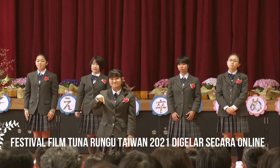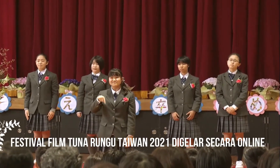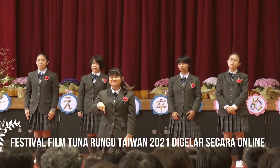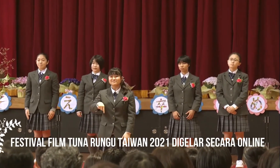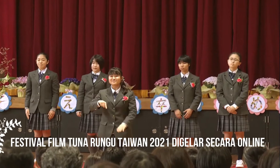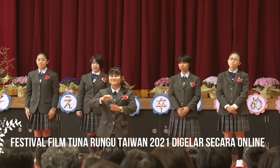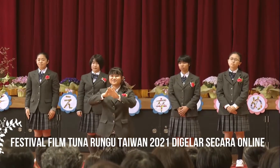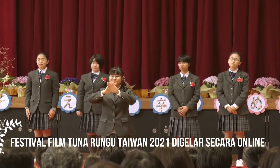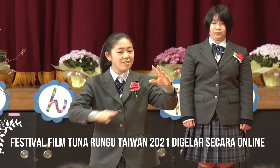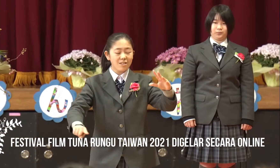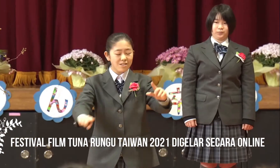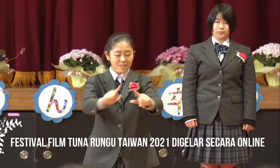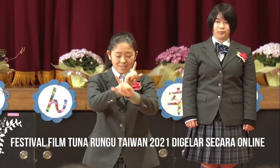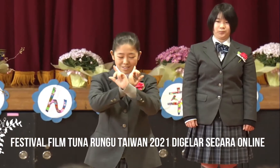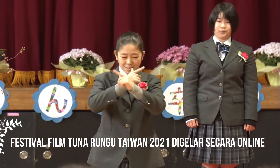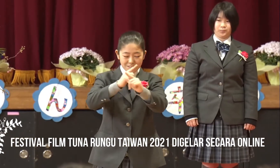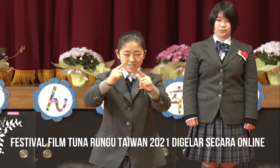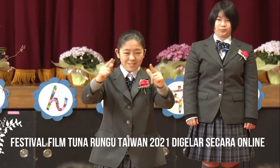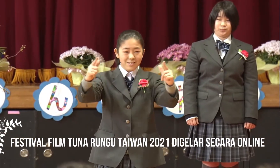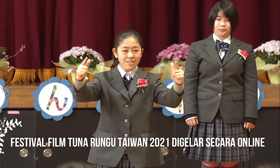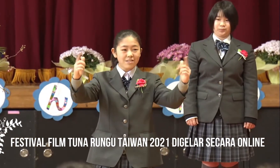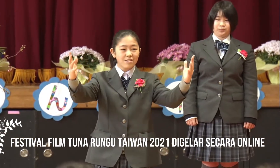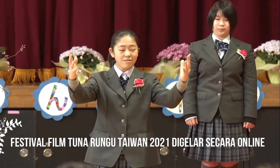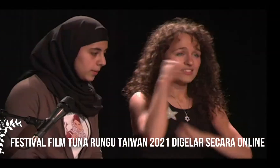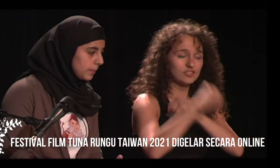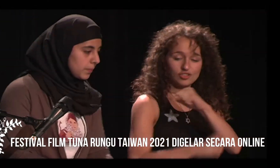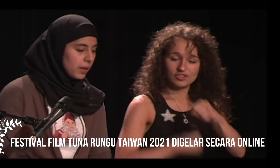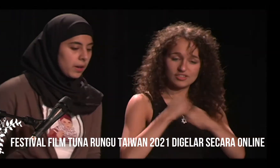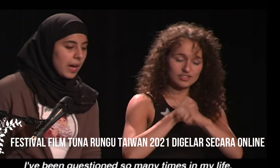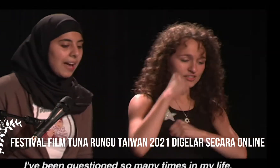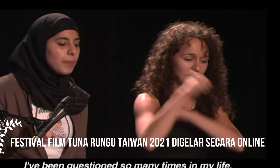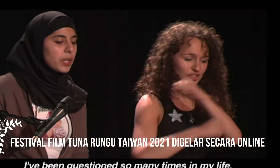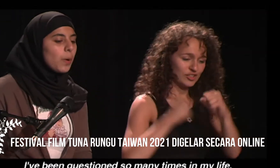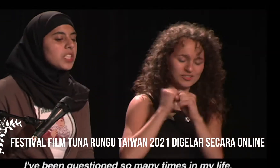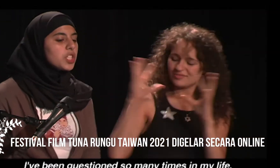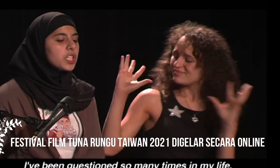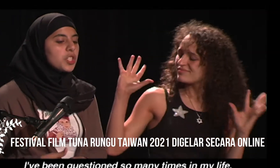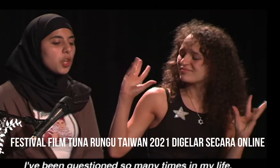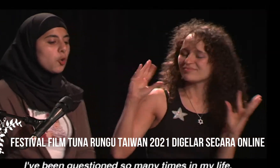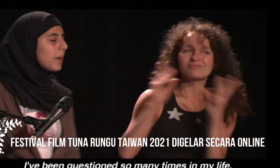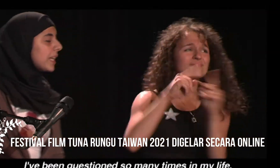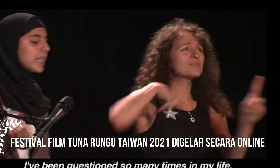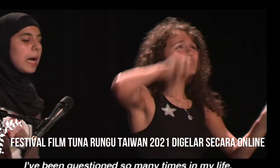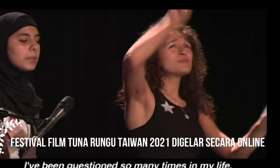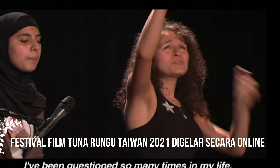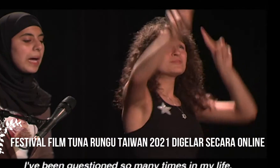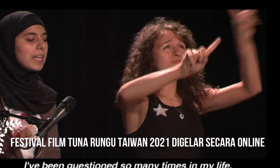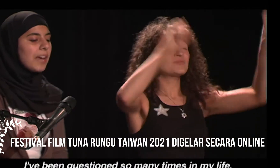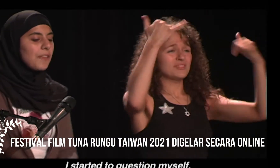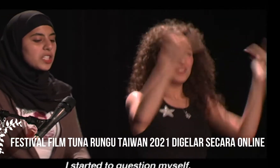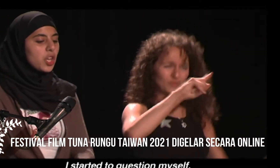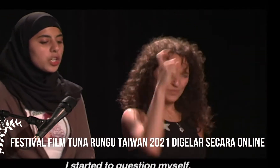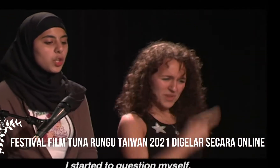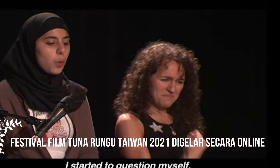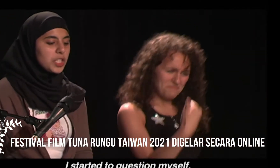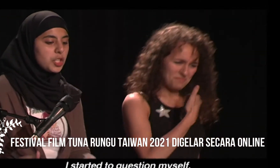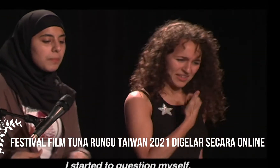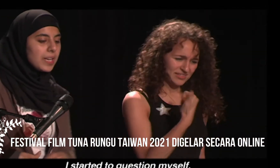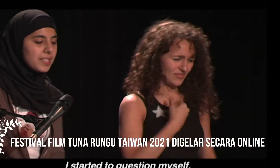oleh film yang menampilkan TOPIK tunarunggu untuk lebih memperkecil jeda antara satu sama lainnya saling dapat menonjolkan keindahan